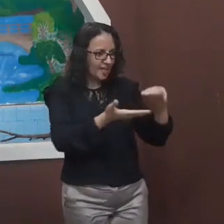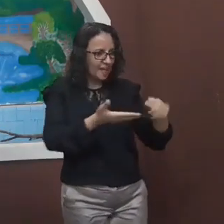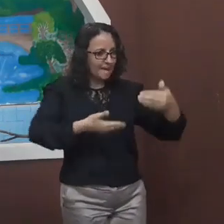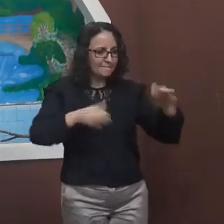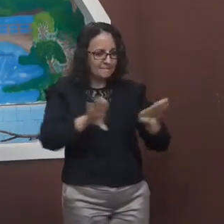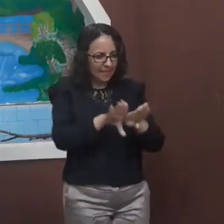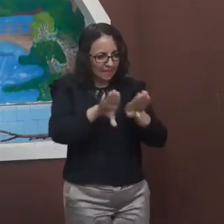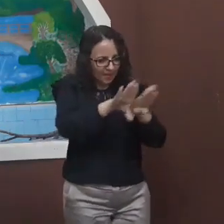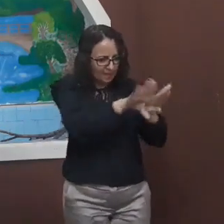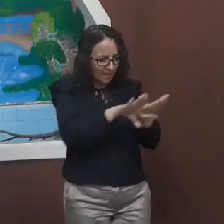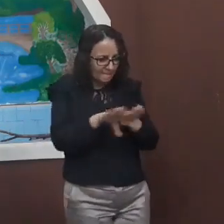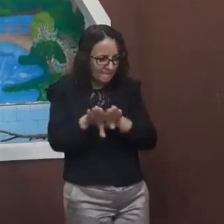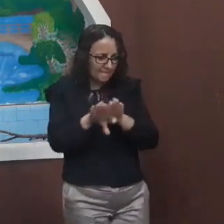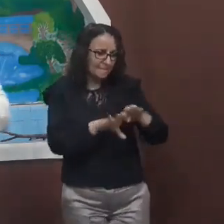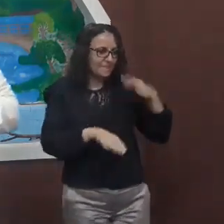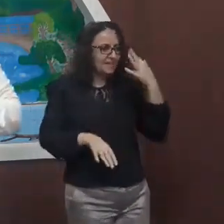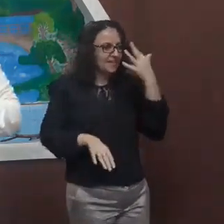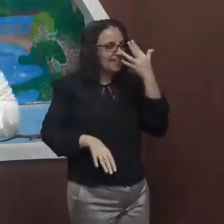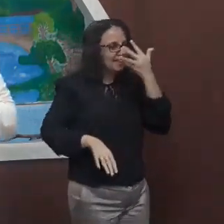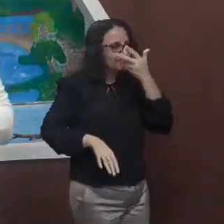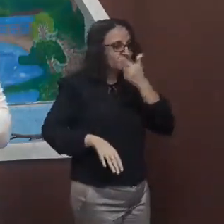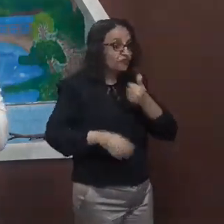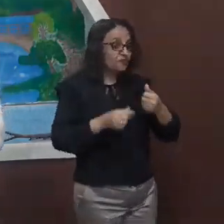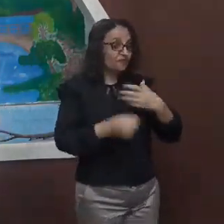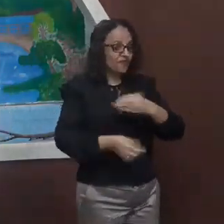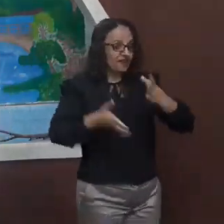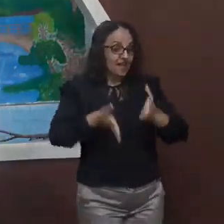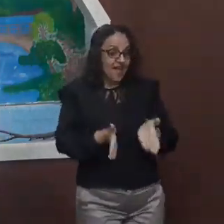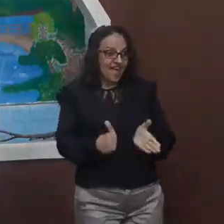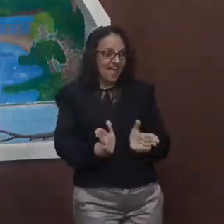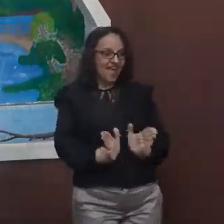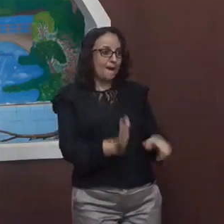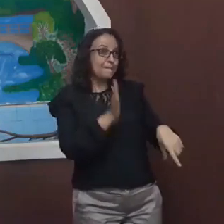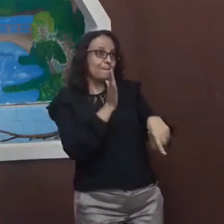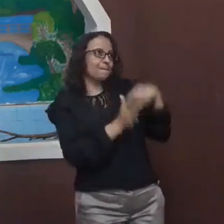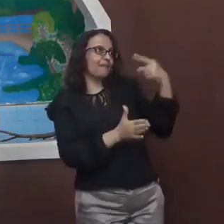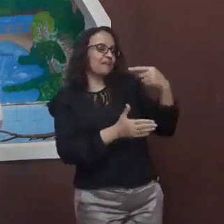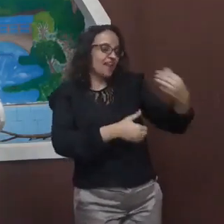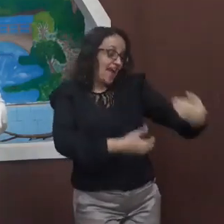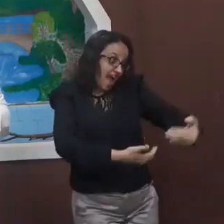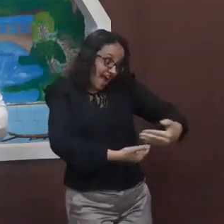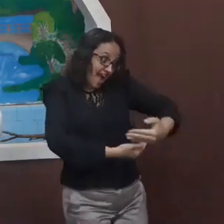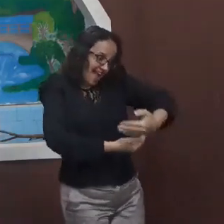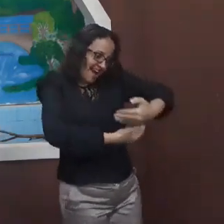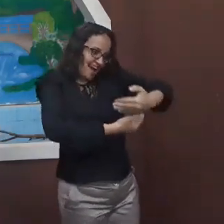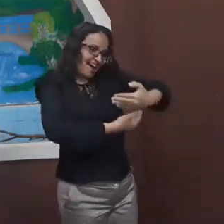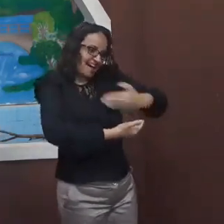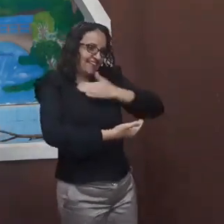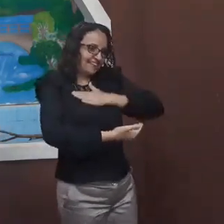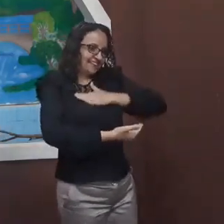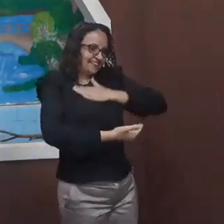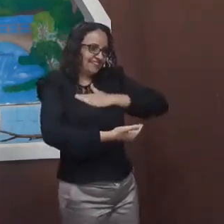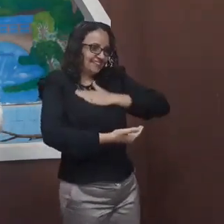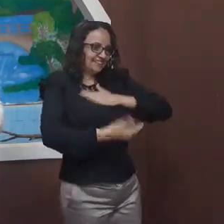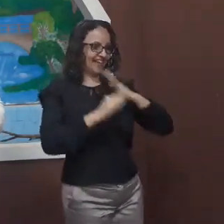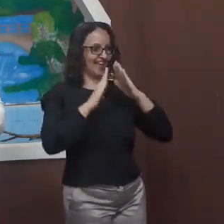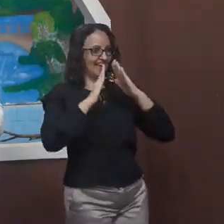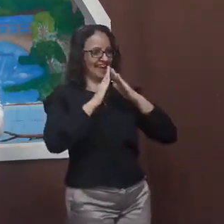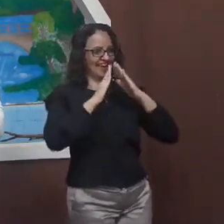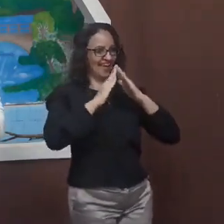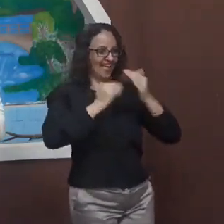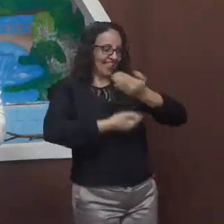quão gostoso é o dia que recebe o filho em casa. Você lembra disso aí? Quem é pai, quem é mãe? Que coisa gostosa.